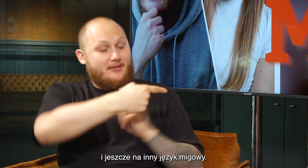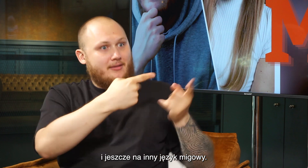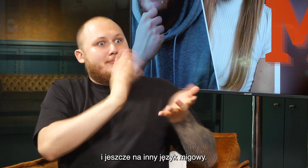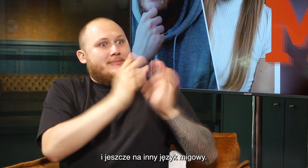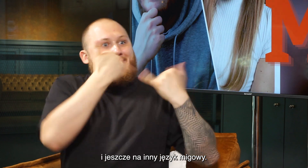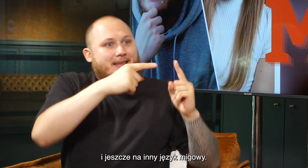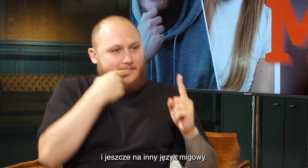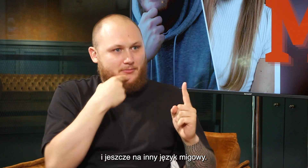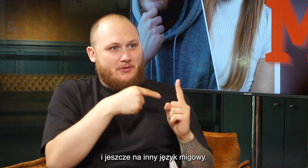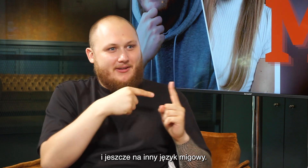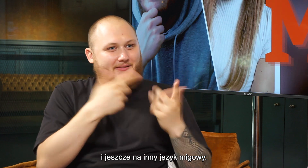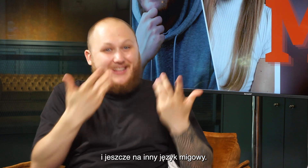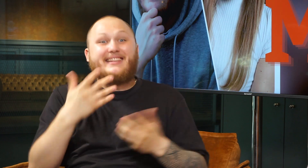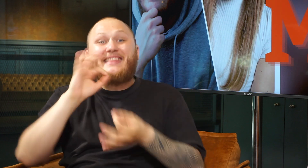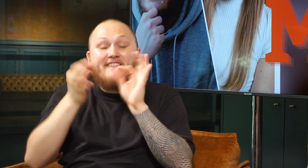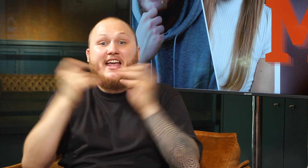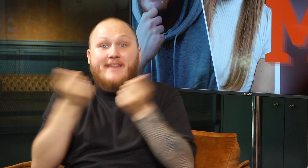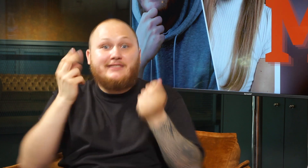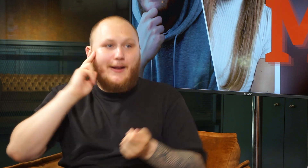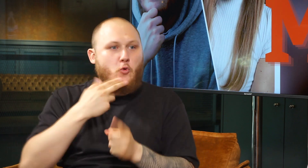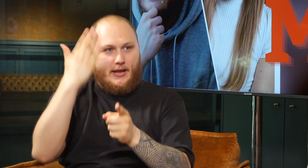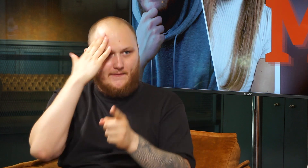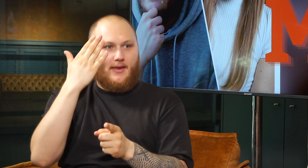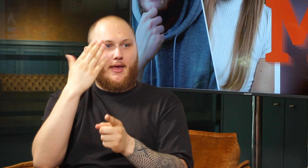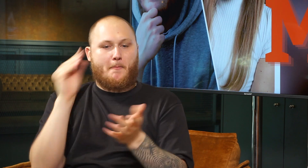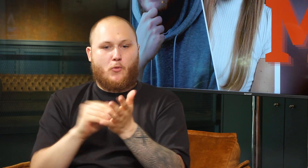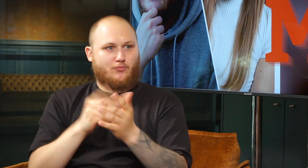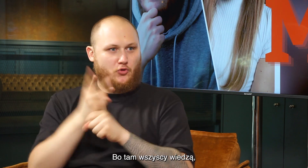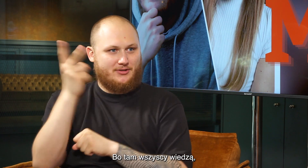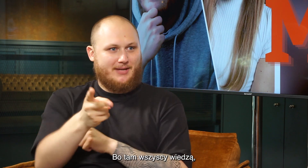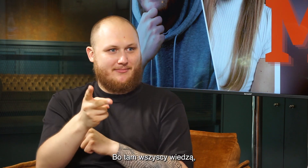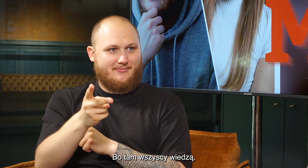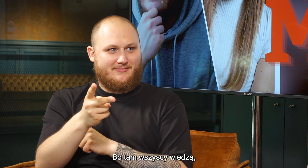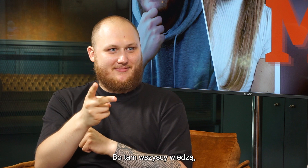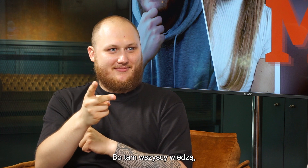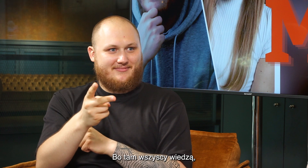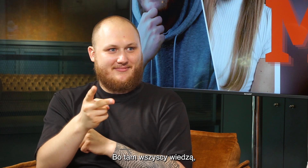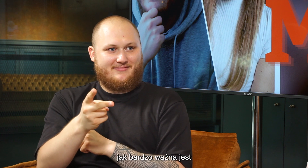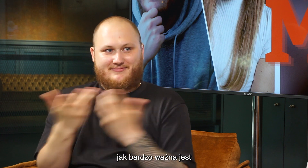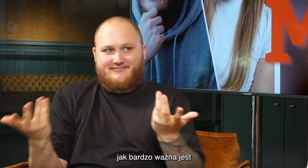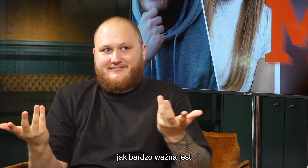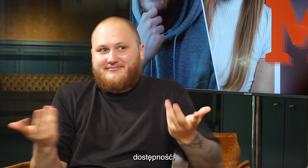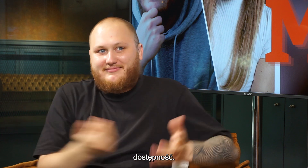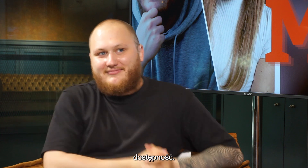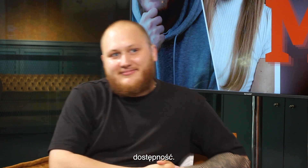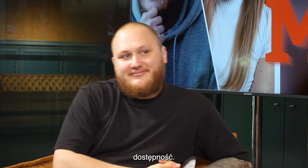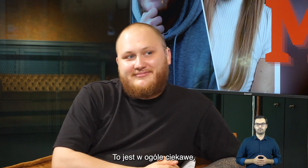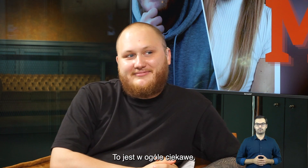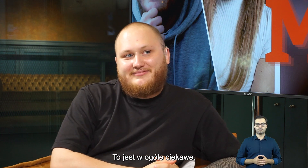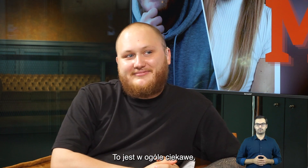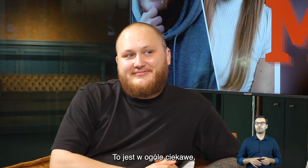tłumaczone na inny język migowy i jeszcze na inny język migowy, bo tam wszyscy wiedzą, jak bardzo ważna jest